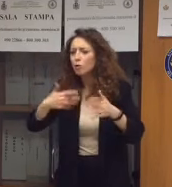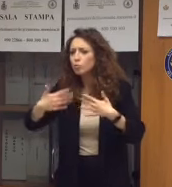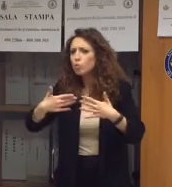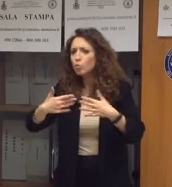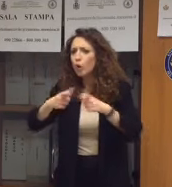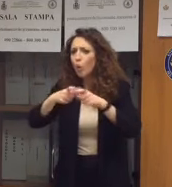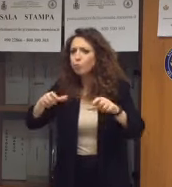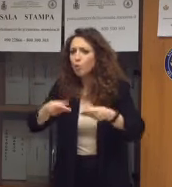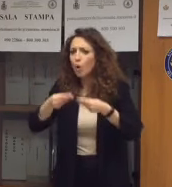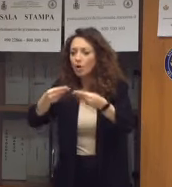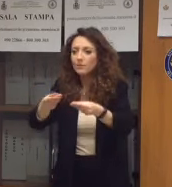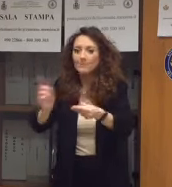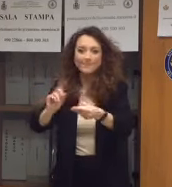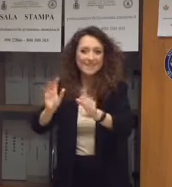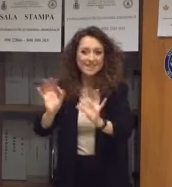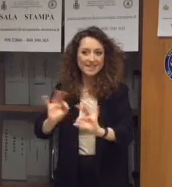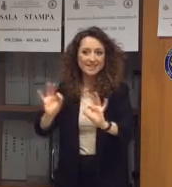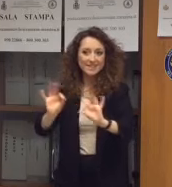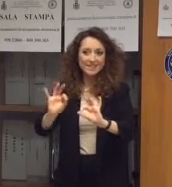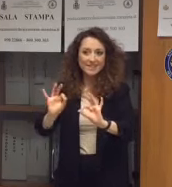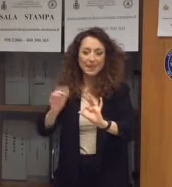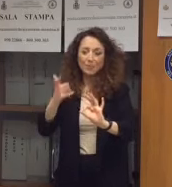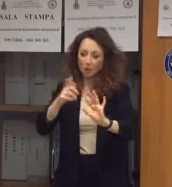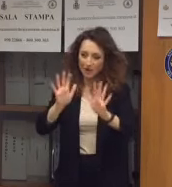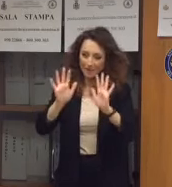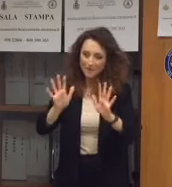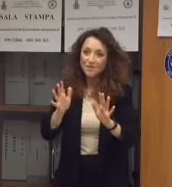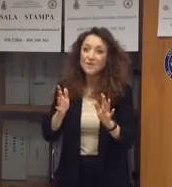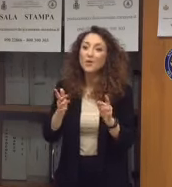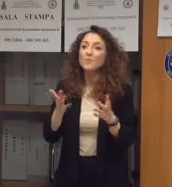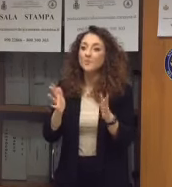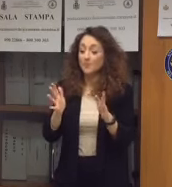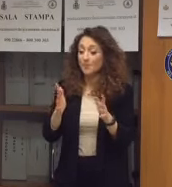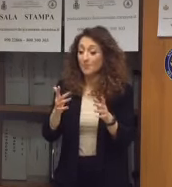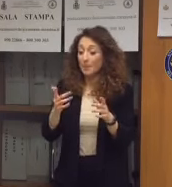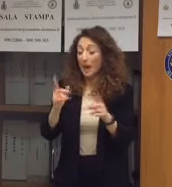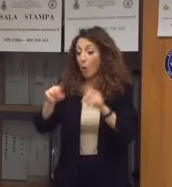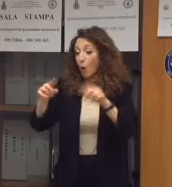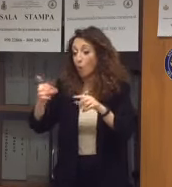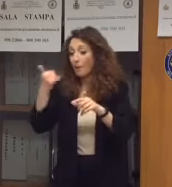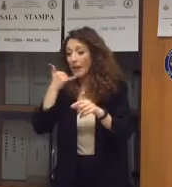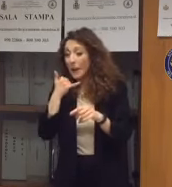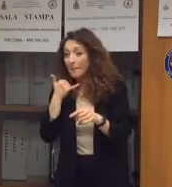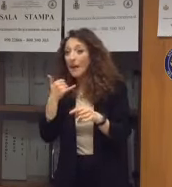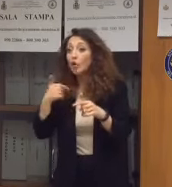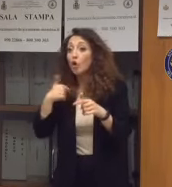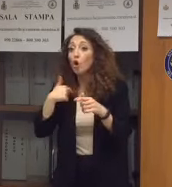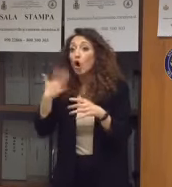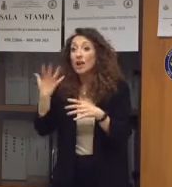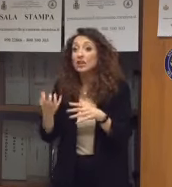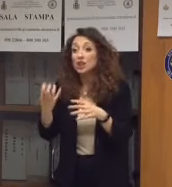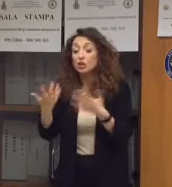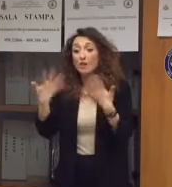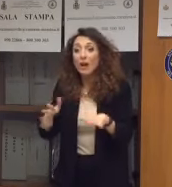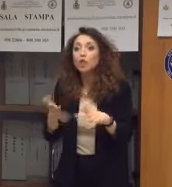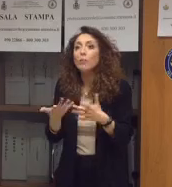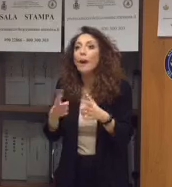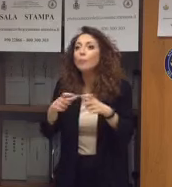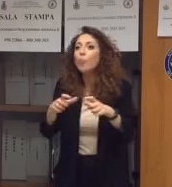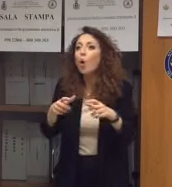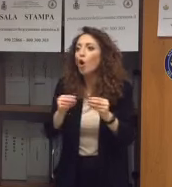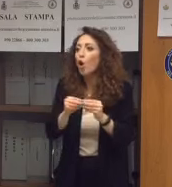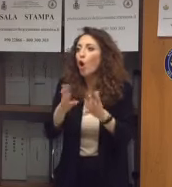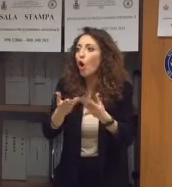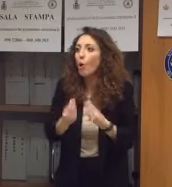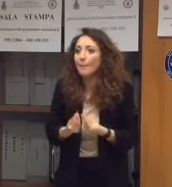chiamato e mi ha detto: io sono già registrato nella piattaforma, però non posso utilizzare i buoni. Bene, come avevamo